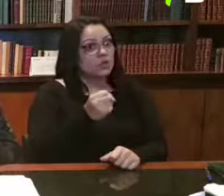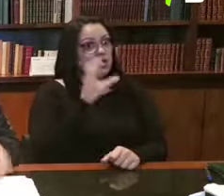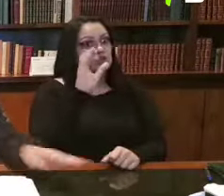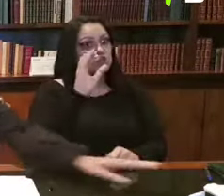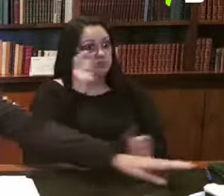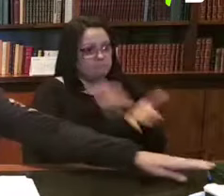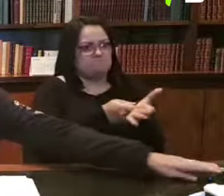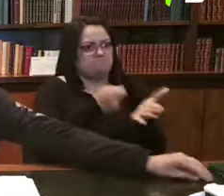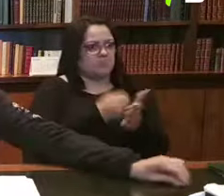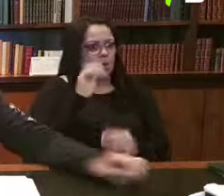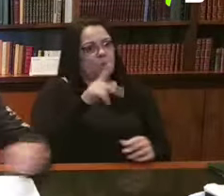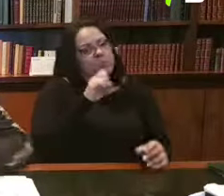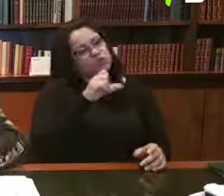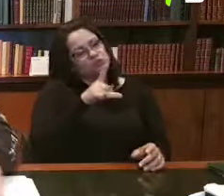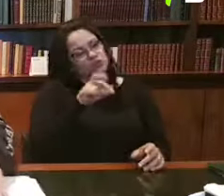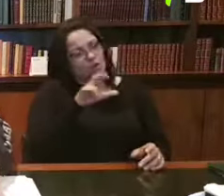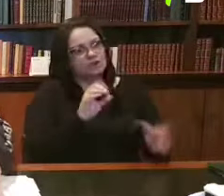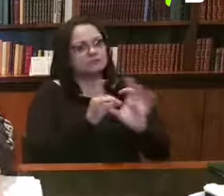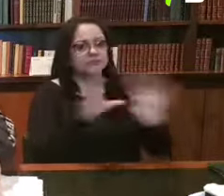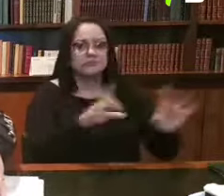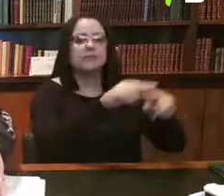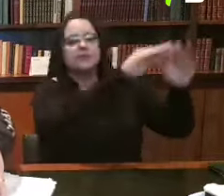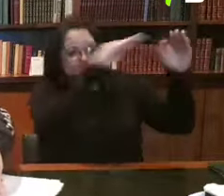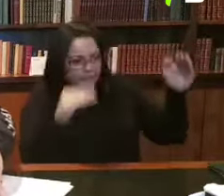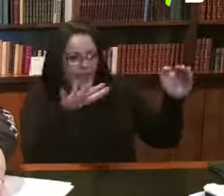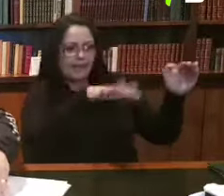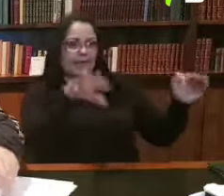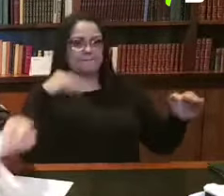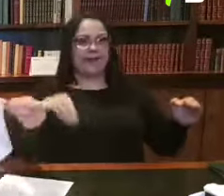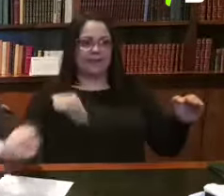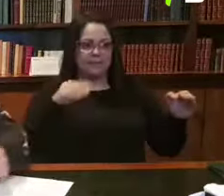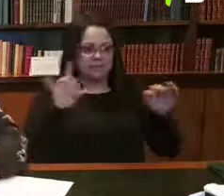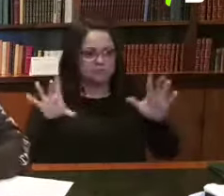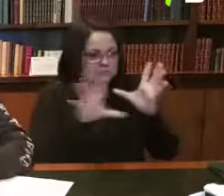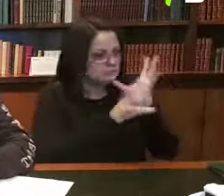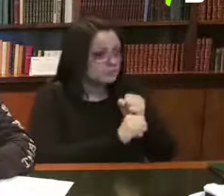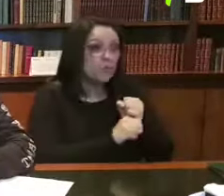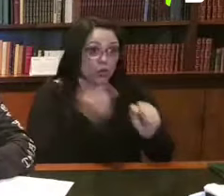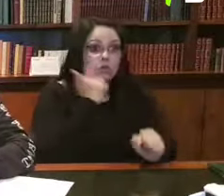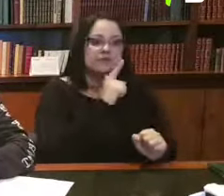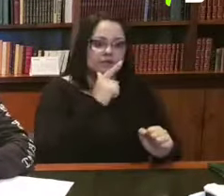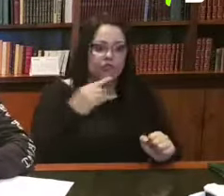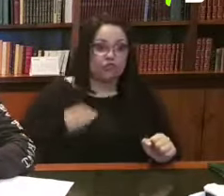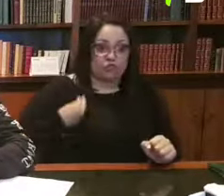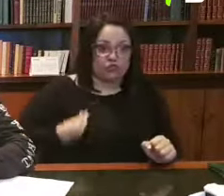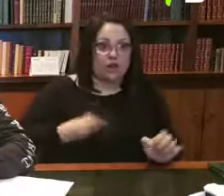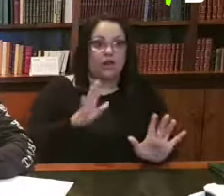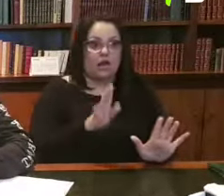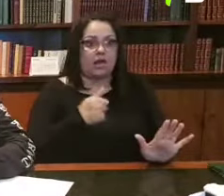porque os bancos estavam postando os recursos aí nós somos para folha de pagamento começou a funcionar manter emprego não tava